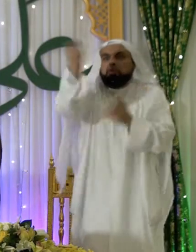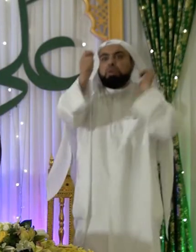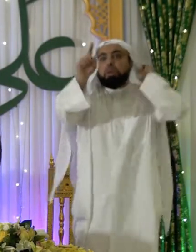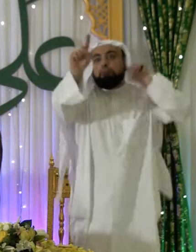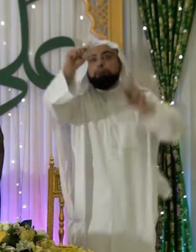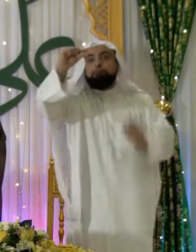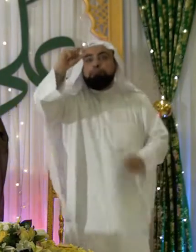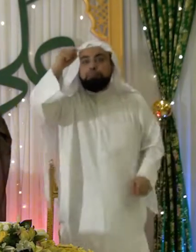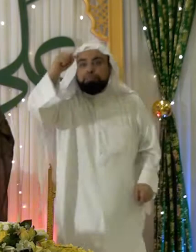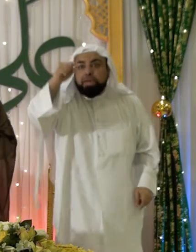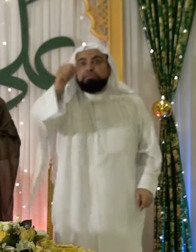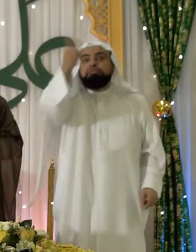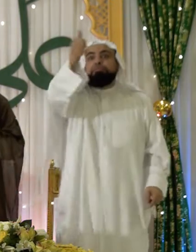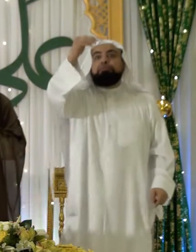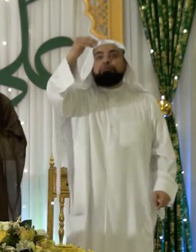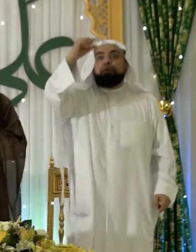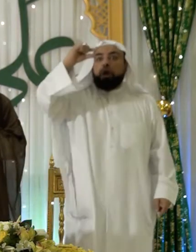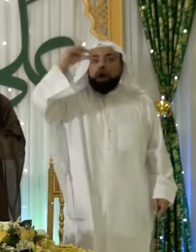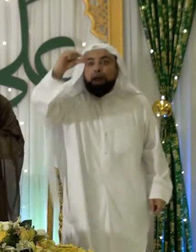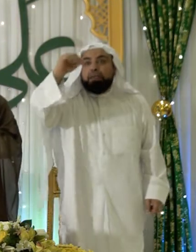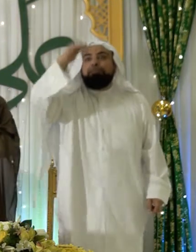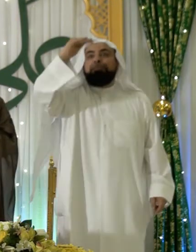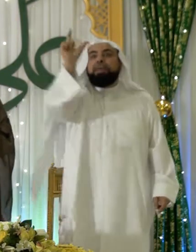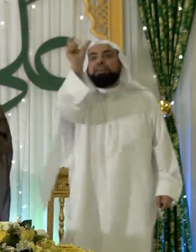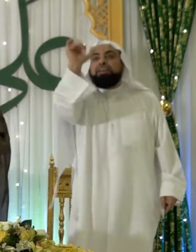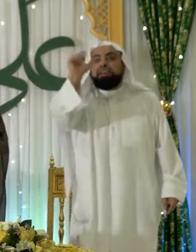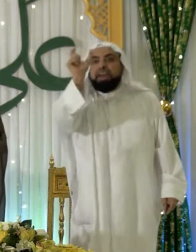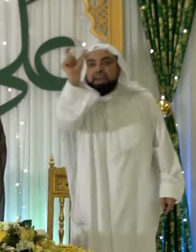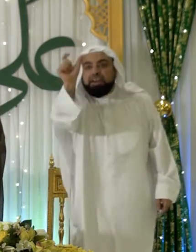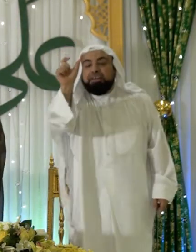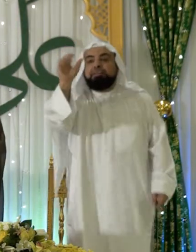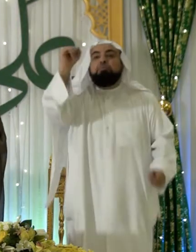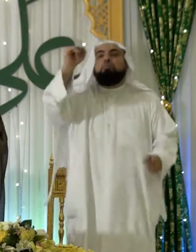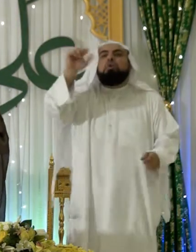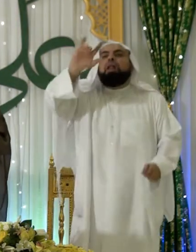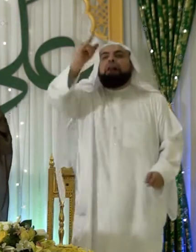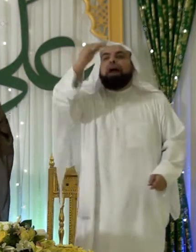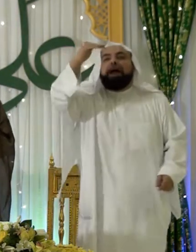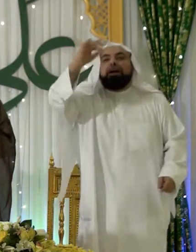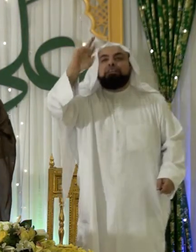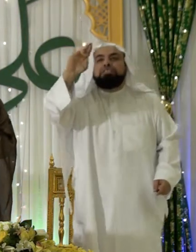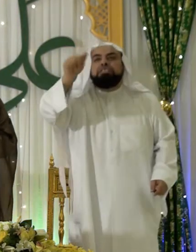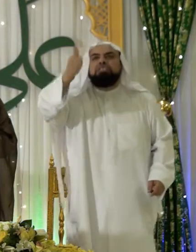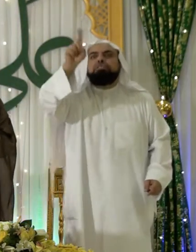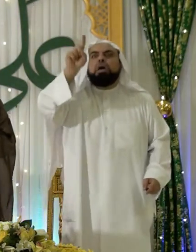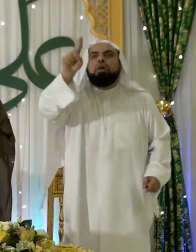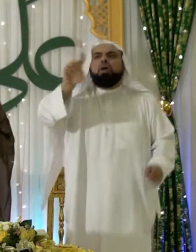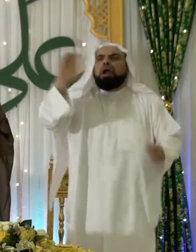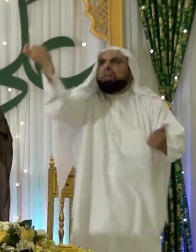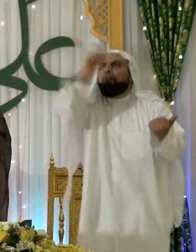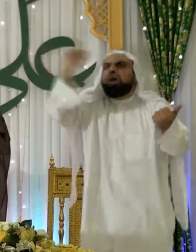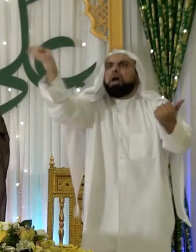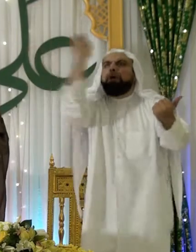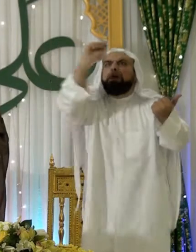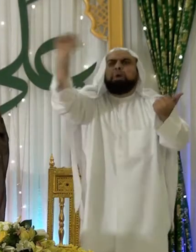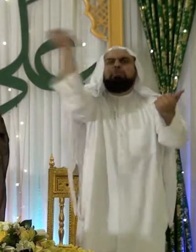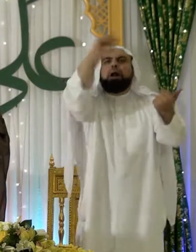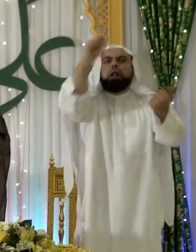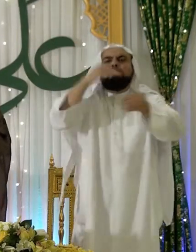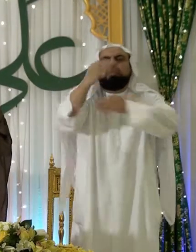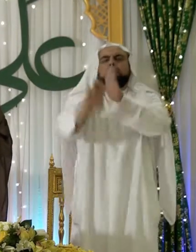أحد وفي حنين وفي الأحزاب وكل الغزوات